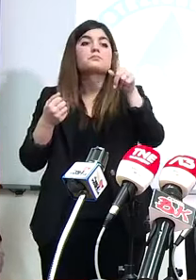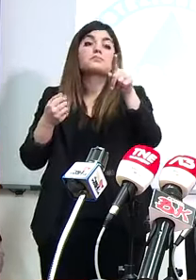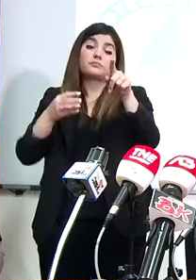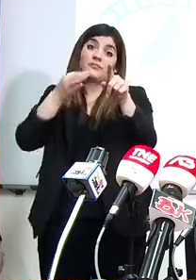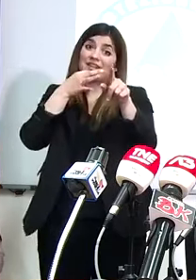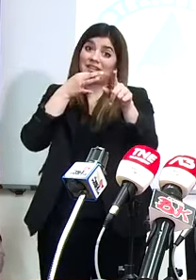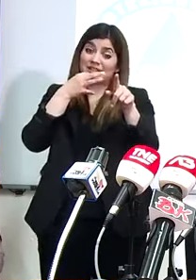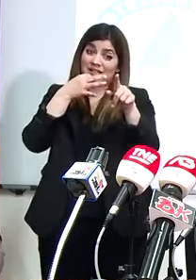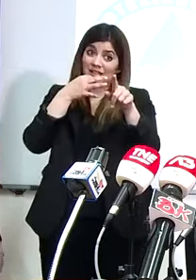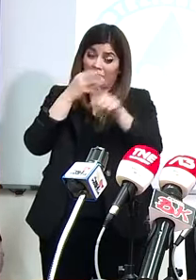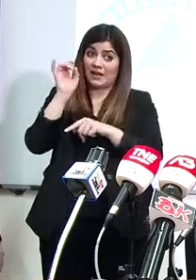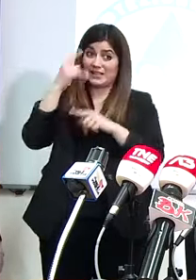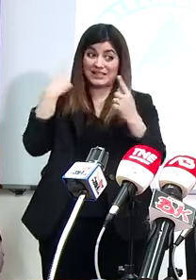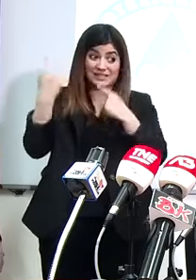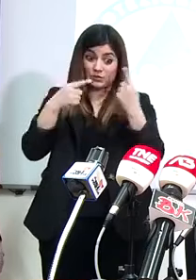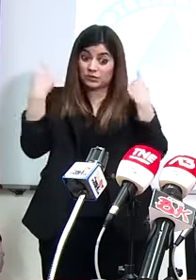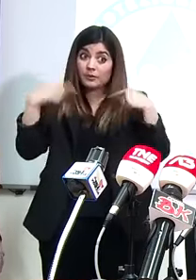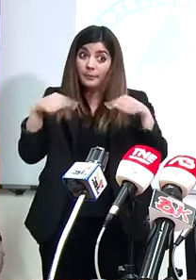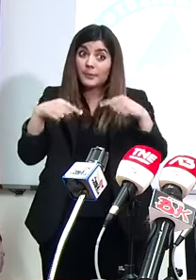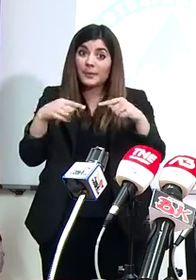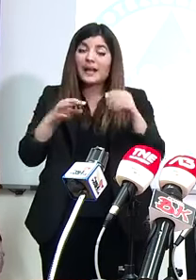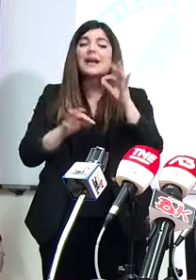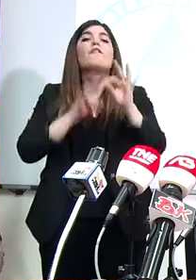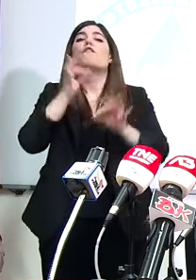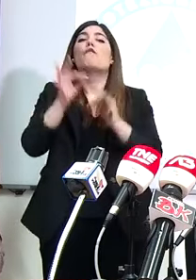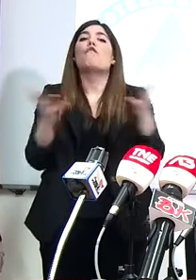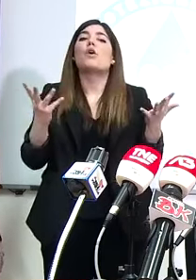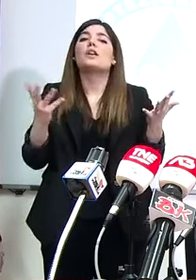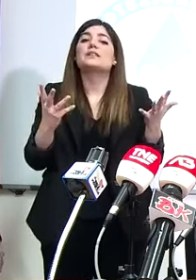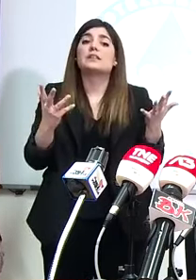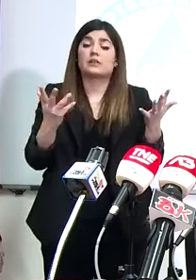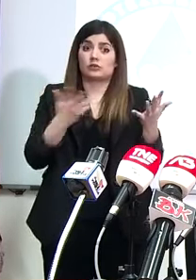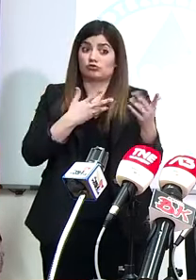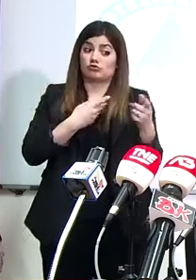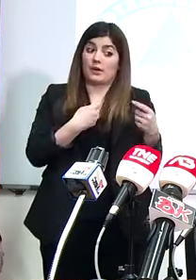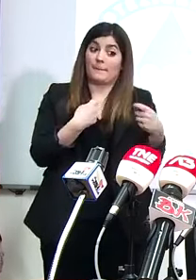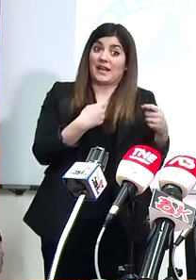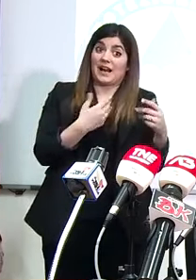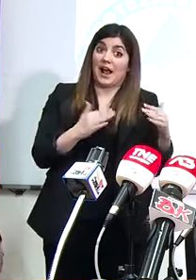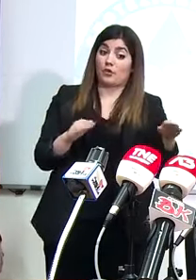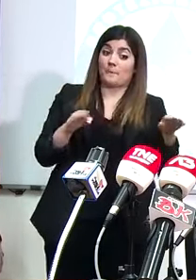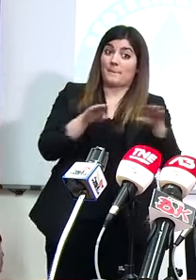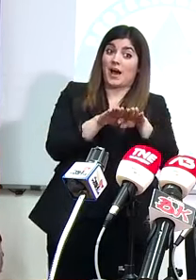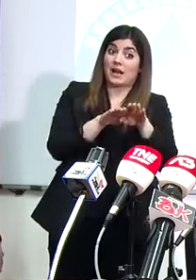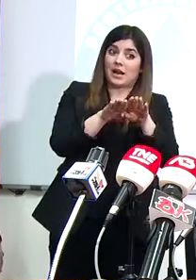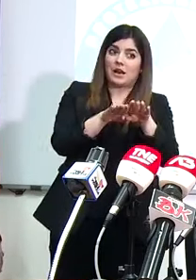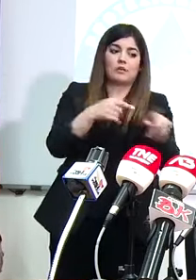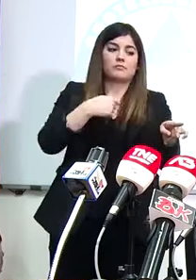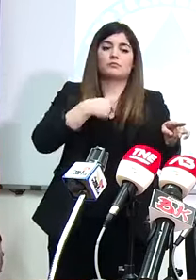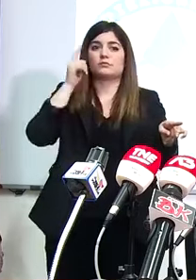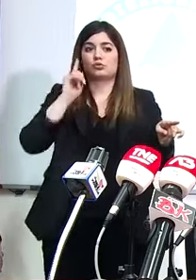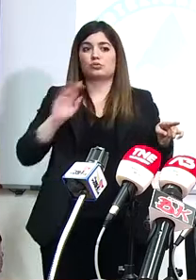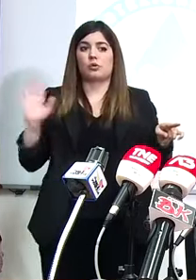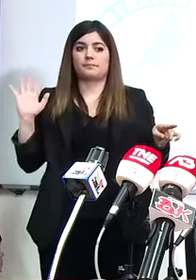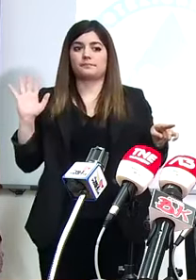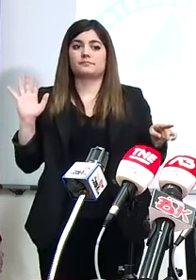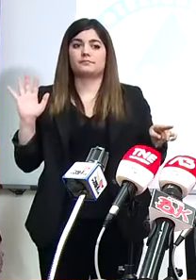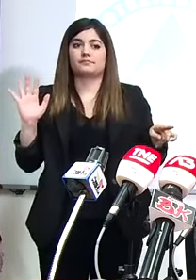la situazione è questa vuol dire che al di là c'è anche un mercato parallelo non lo so non oggi